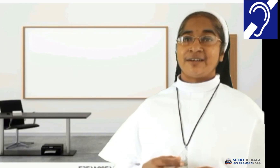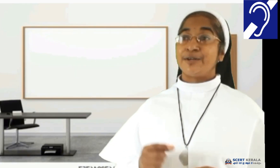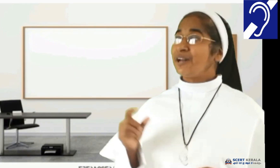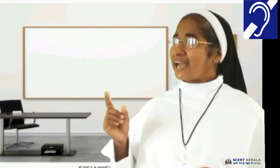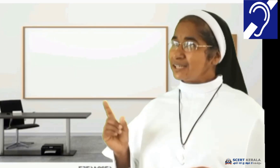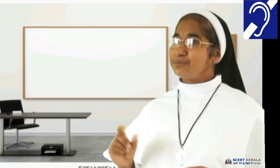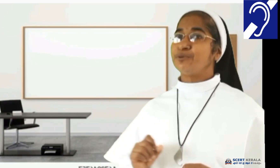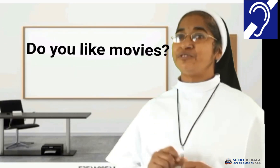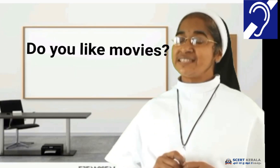ഡു യു ലൈക്ക് മൂവീസ്?